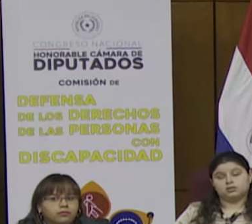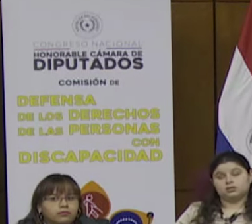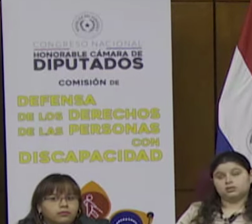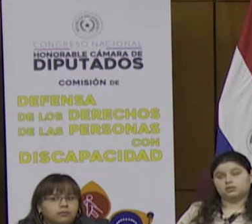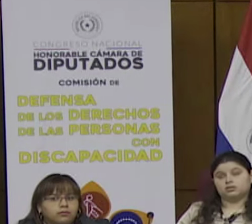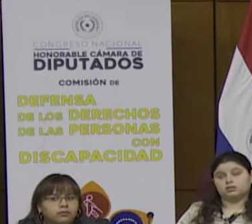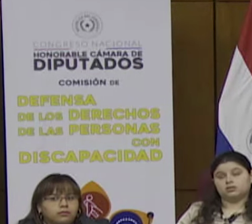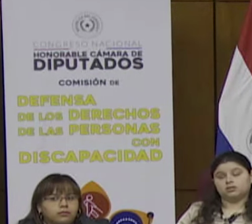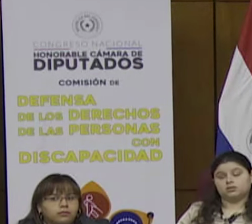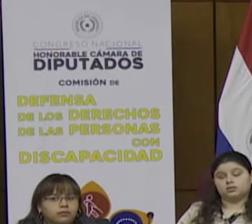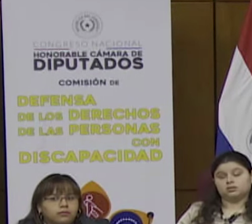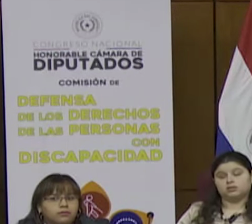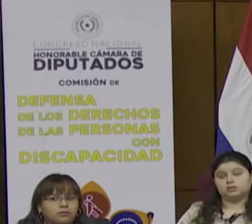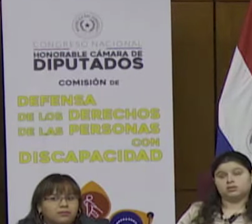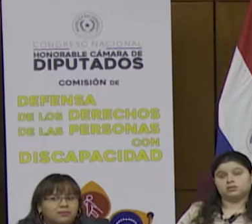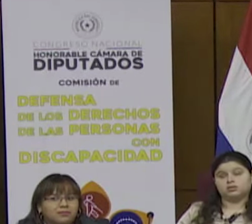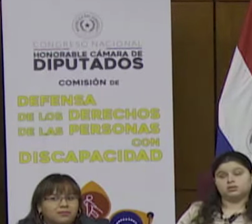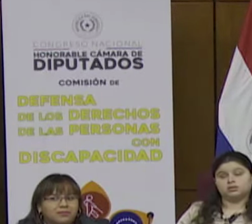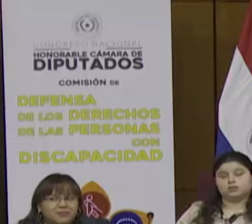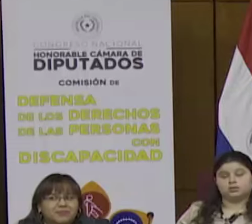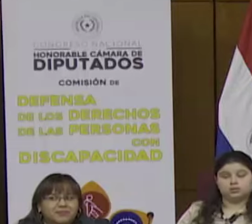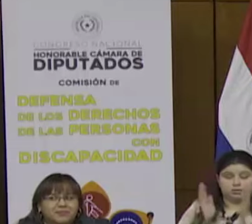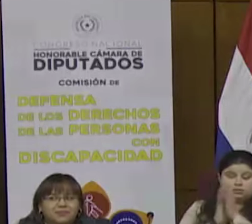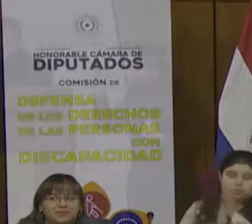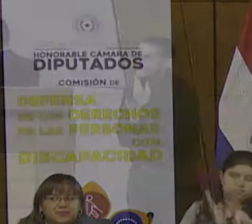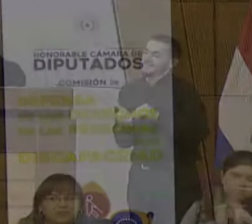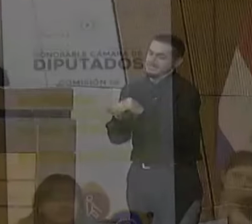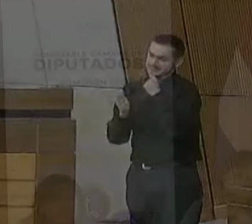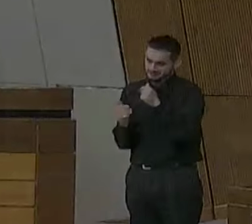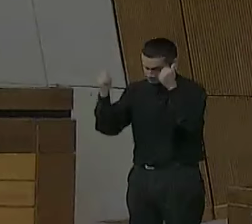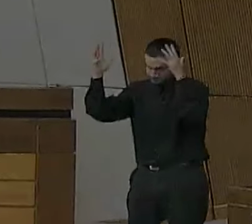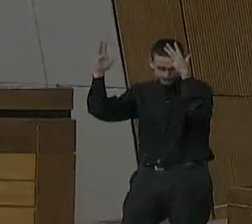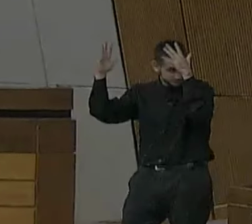obra, ya viene el proceso del hacer, ¿verdad? Gracias.